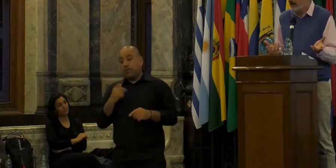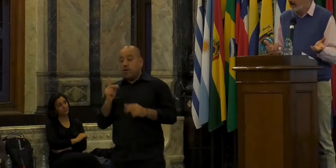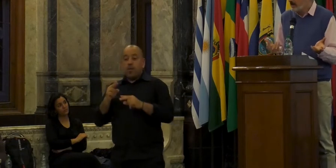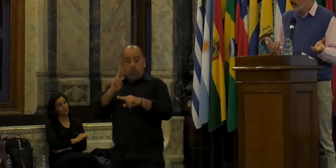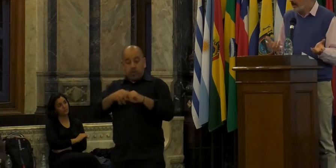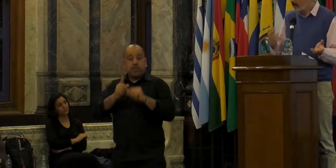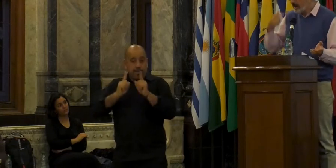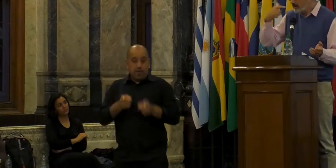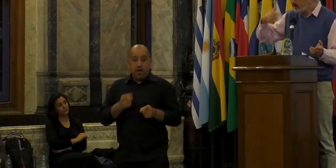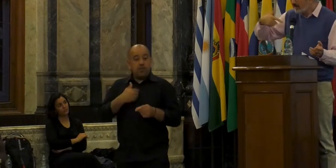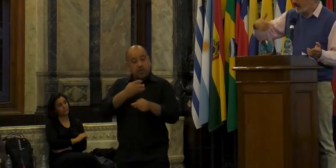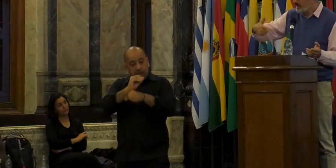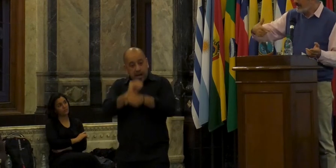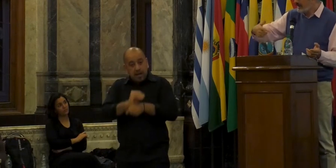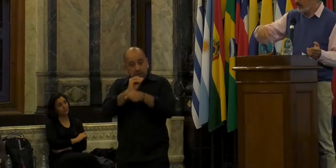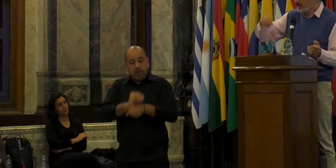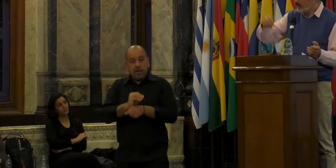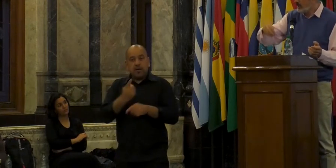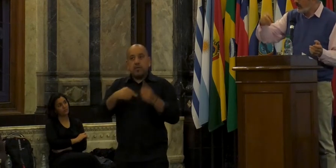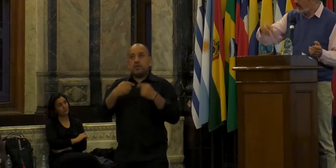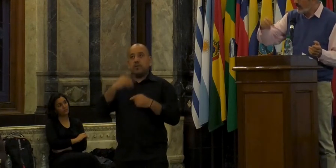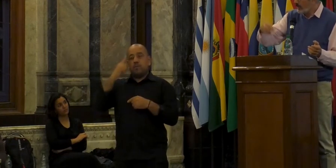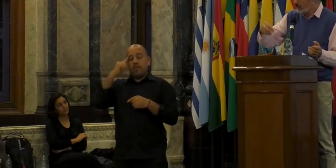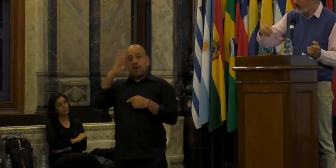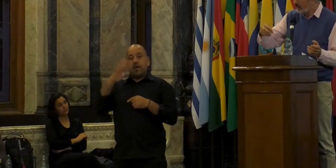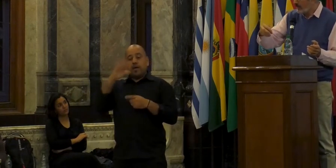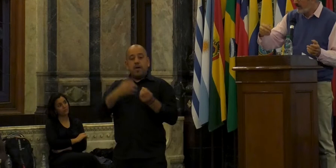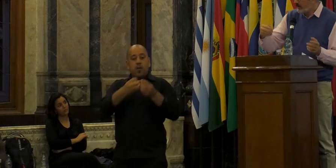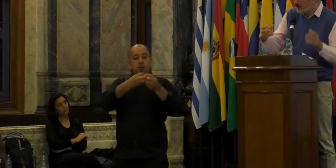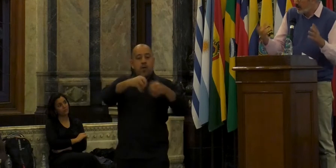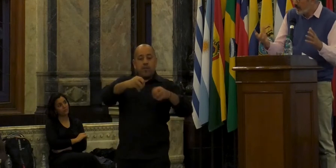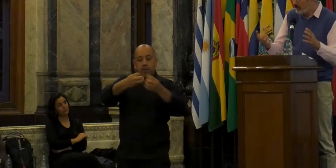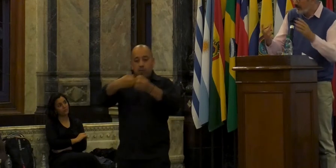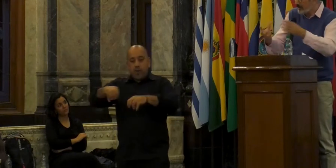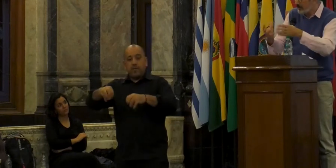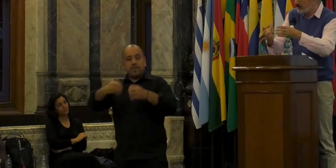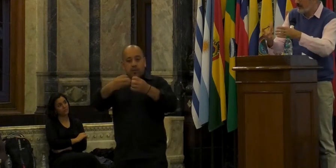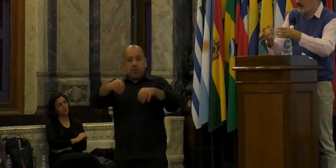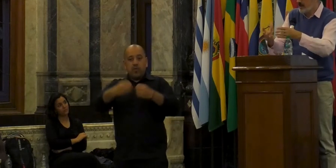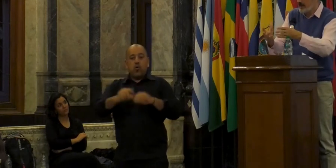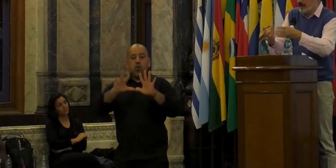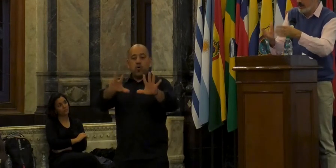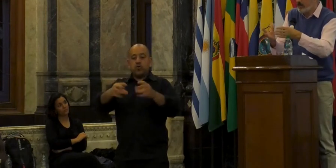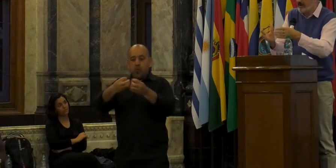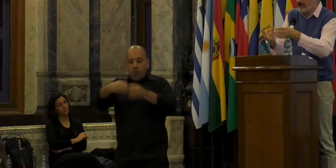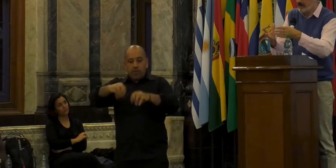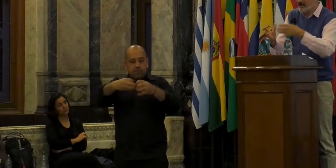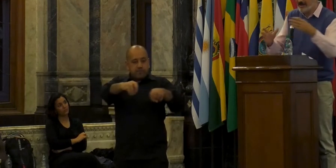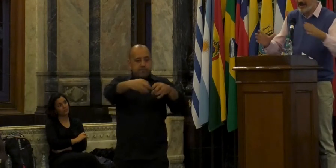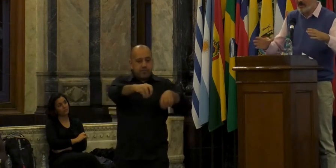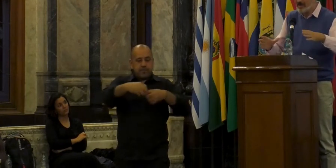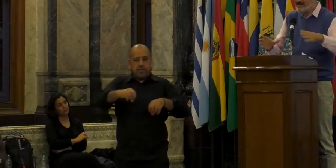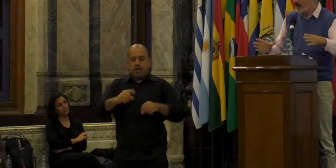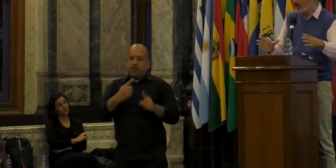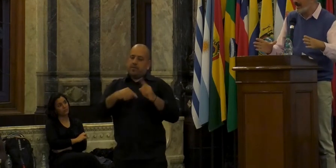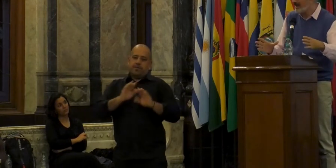¿no? Y yo ya, entonces me representé cocinando huevo a huevo, 8 huevos fritos. Dije, no puede ser. Entonces